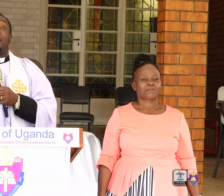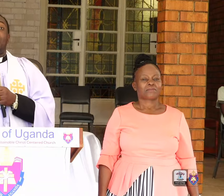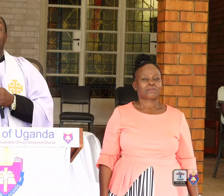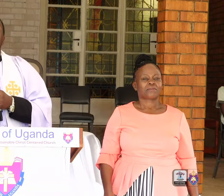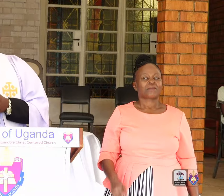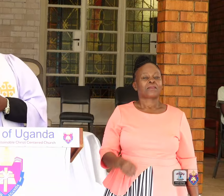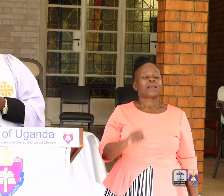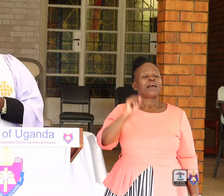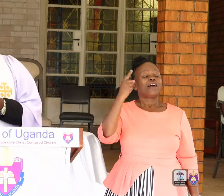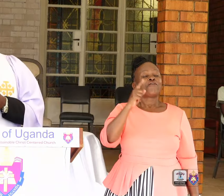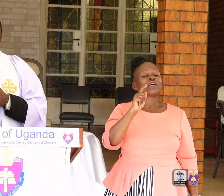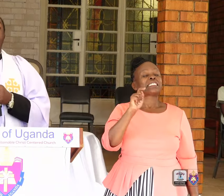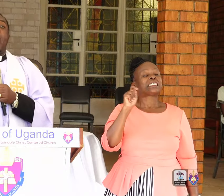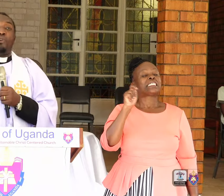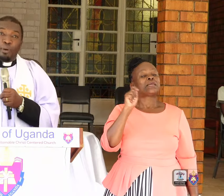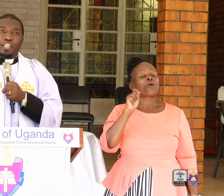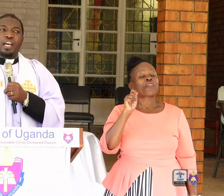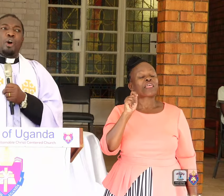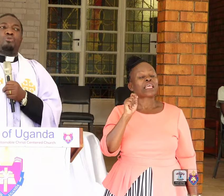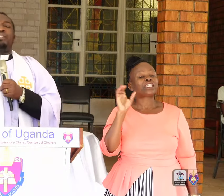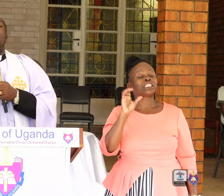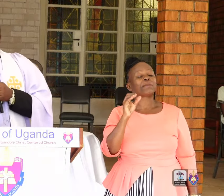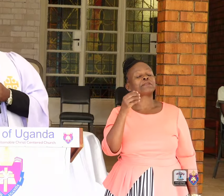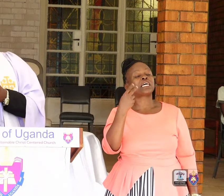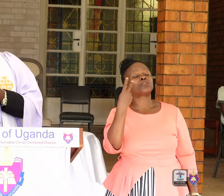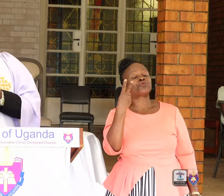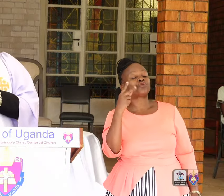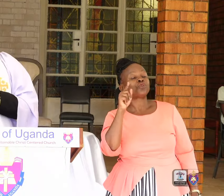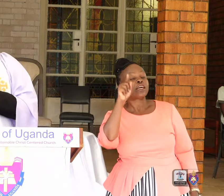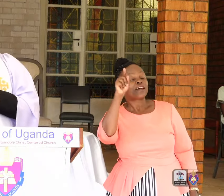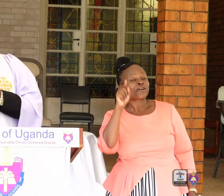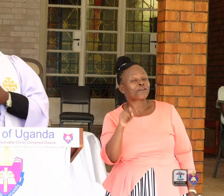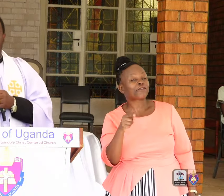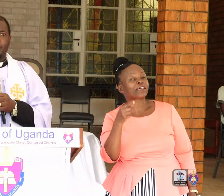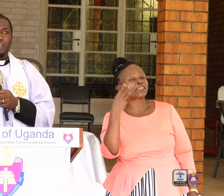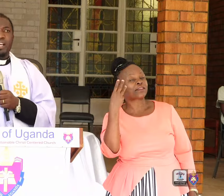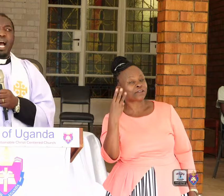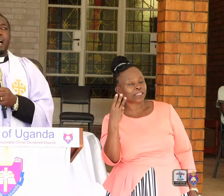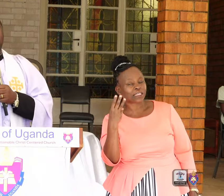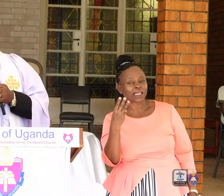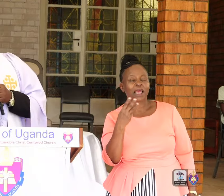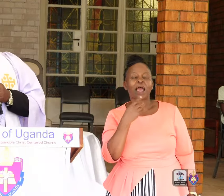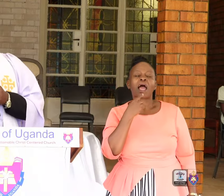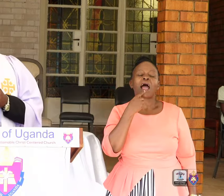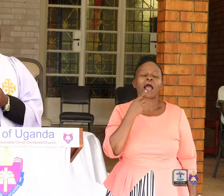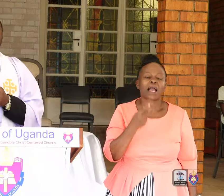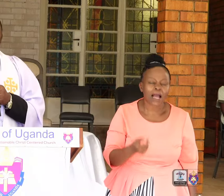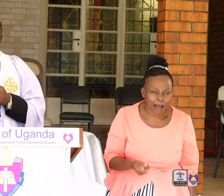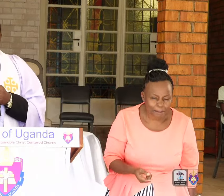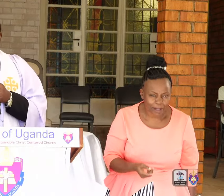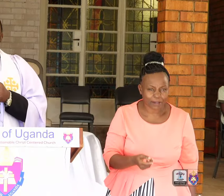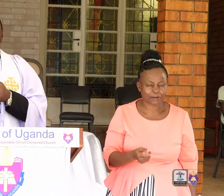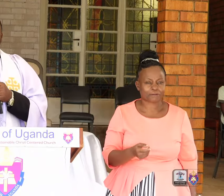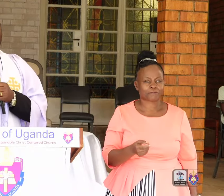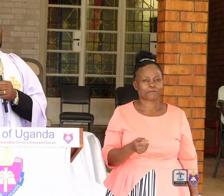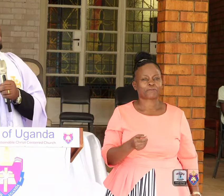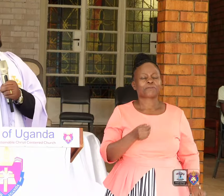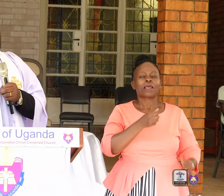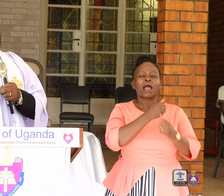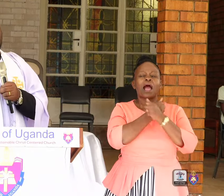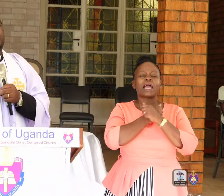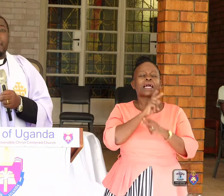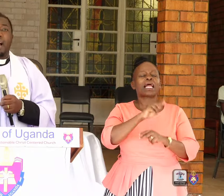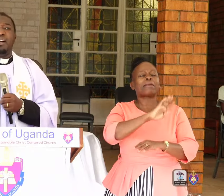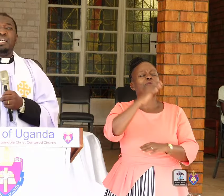Timoseo ekisooka esula ya kubiri okutandika n'olunyiriri olw'okusatu agamba nti ayagalira ddala abantu bonna